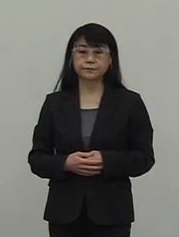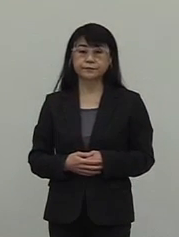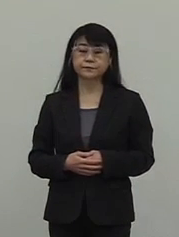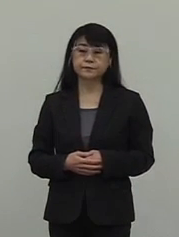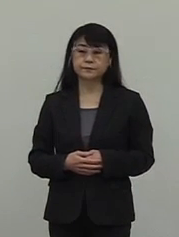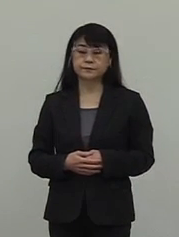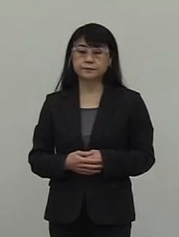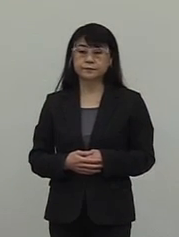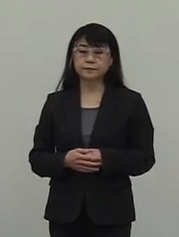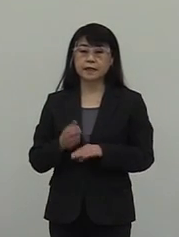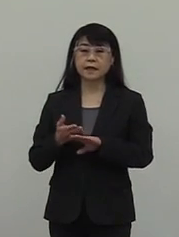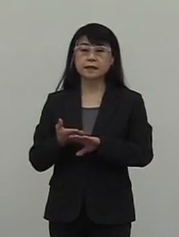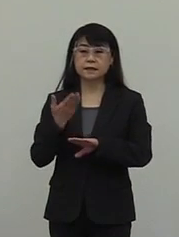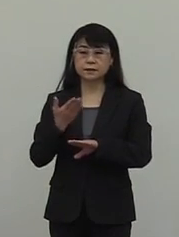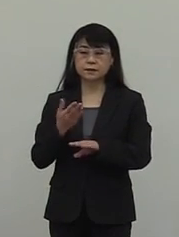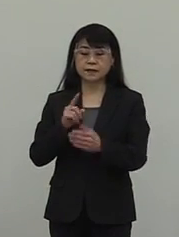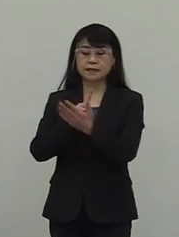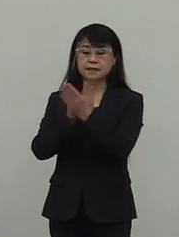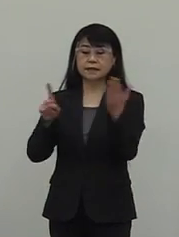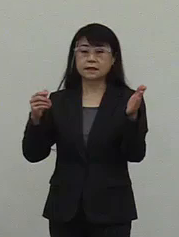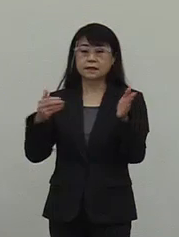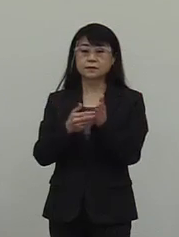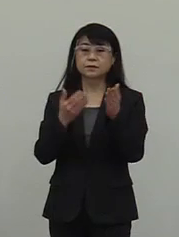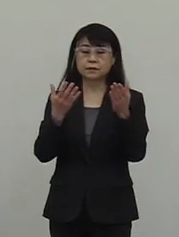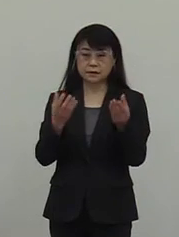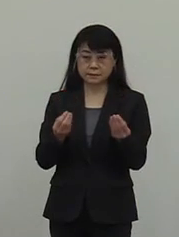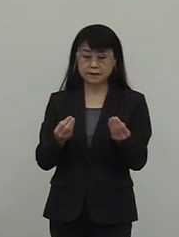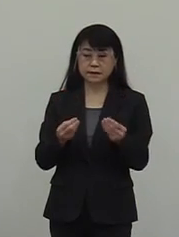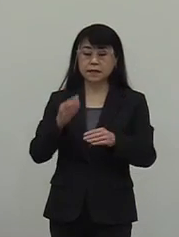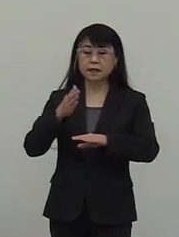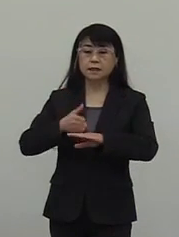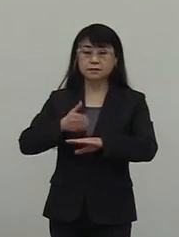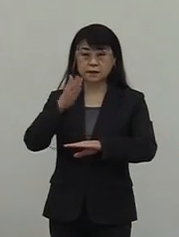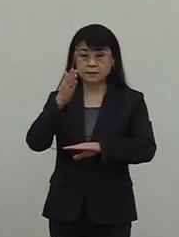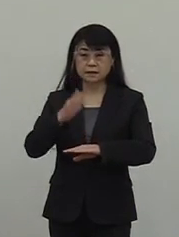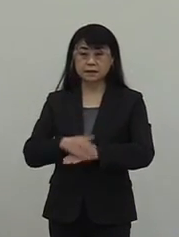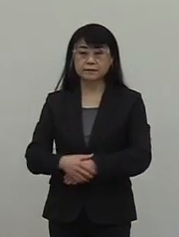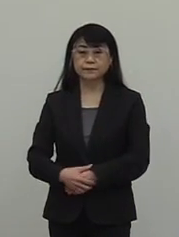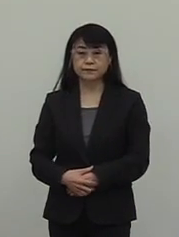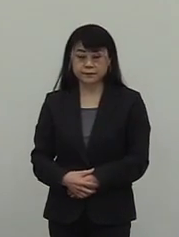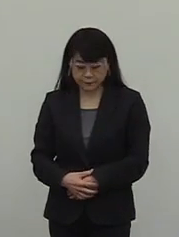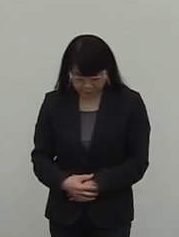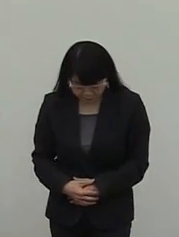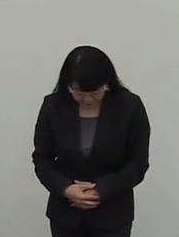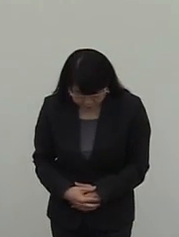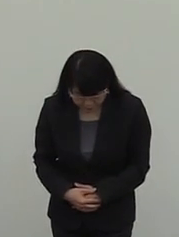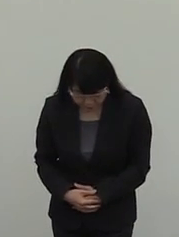はい、今以上で記者会見を終了させていただきます。どうもありがとうございました。